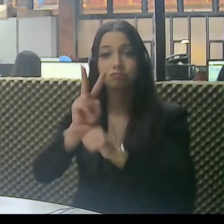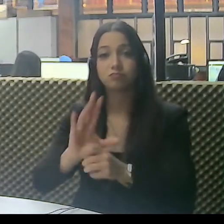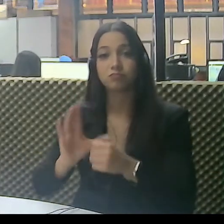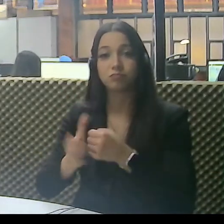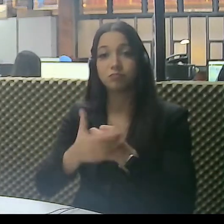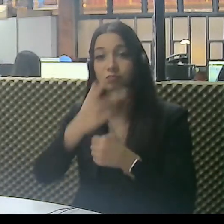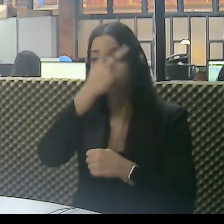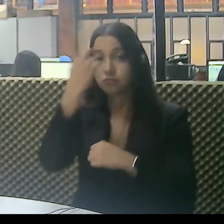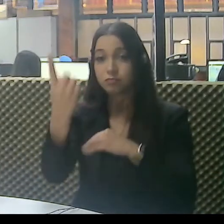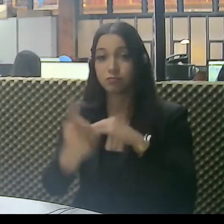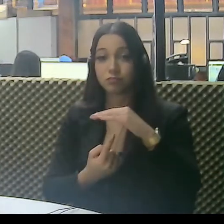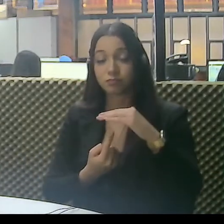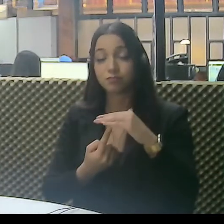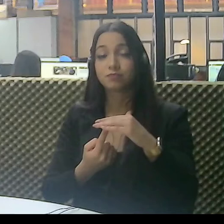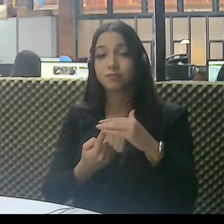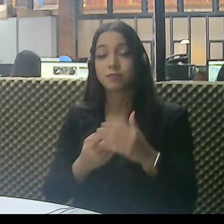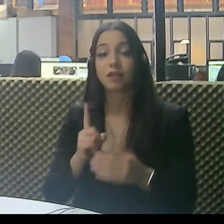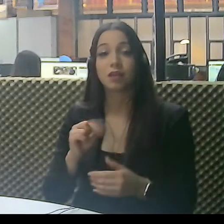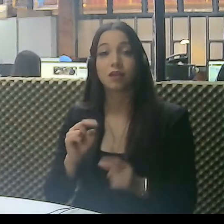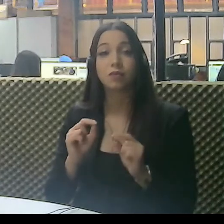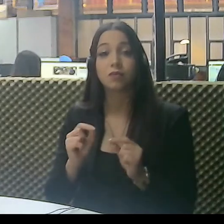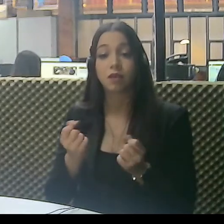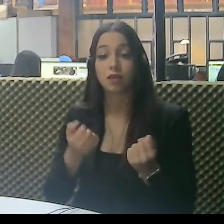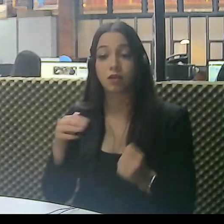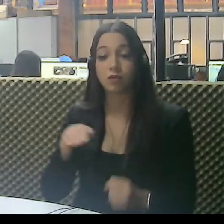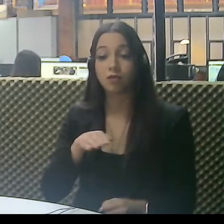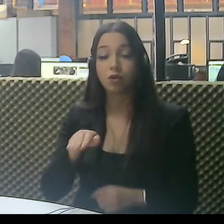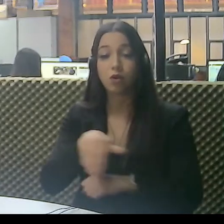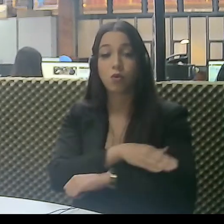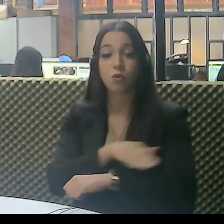Defesa do Consumidor está estacionado